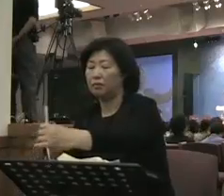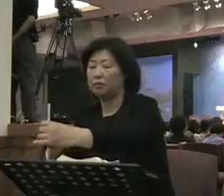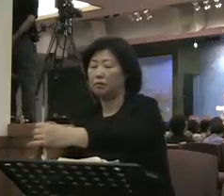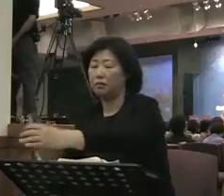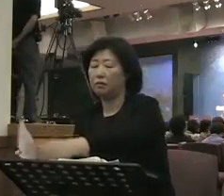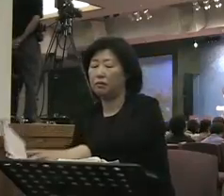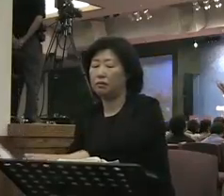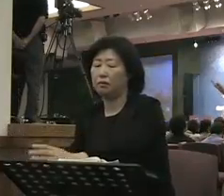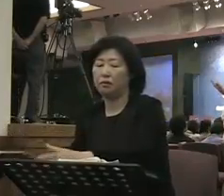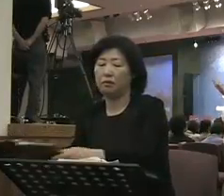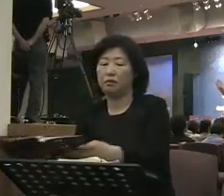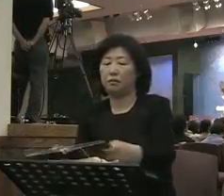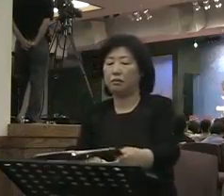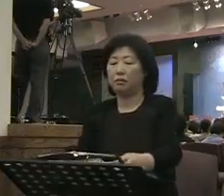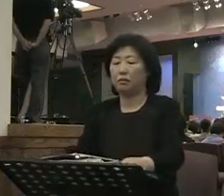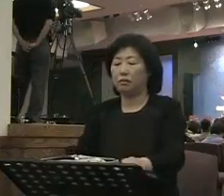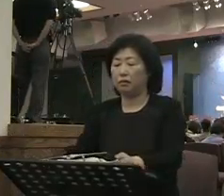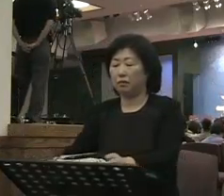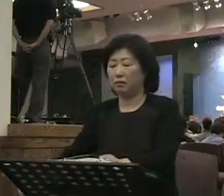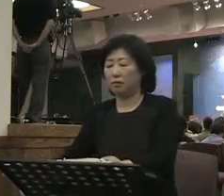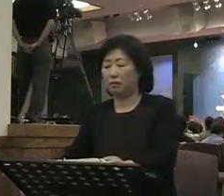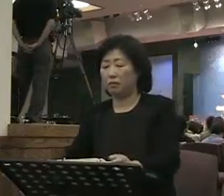드립니다.